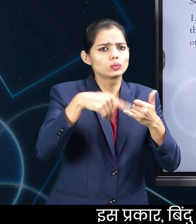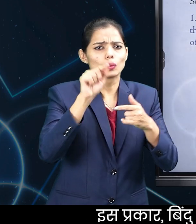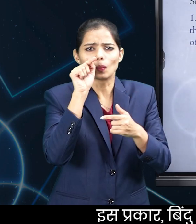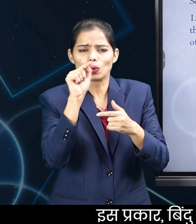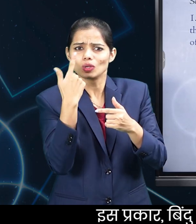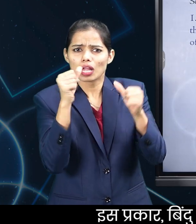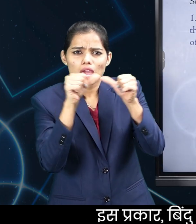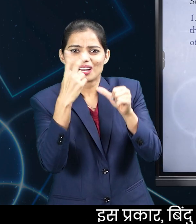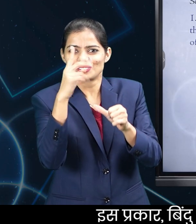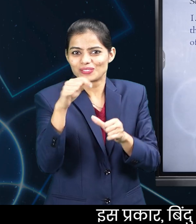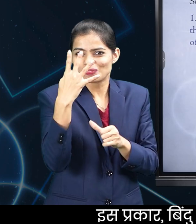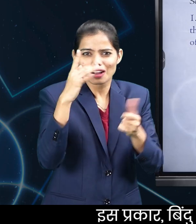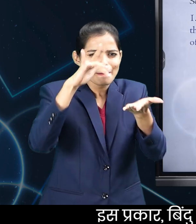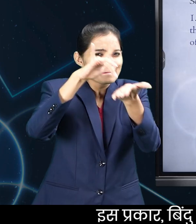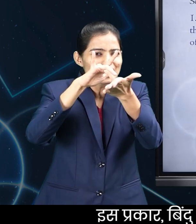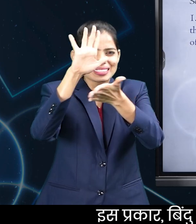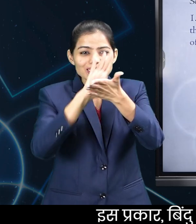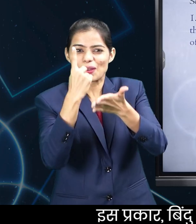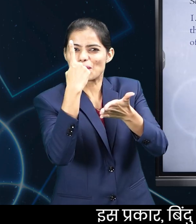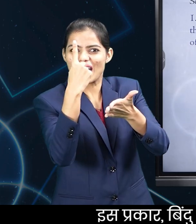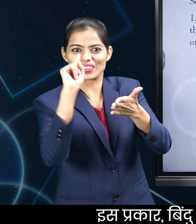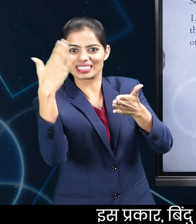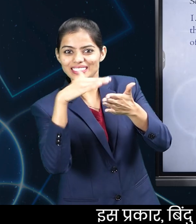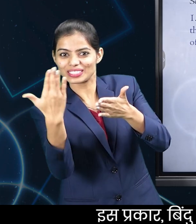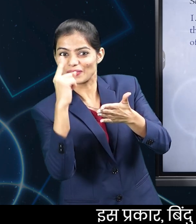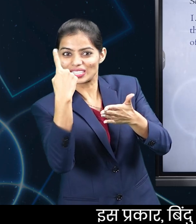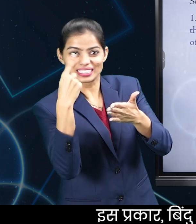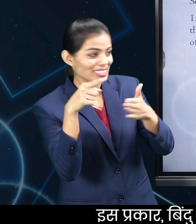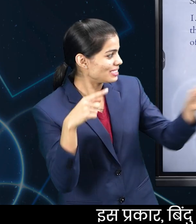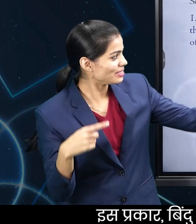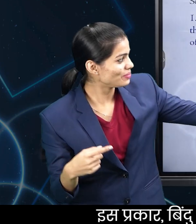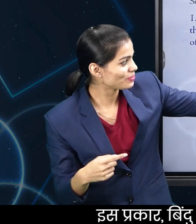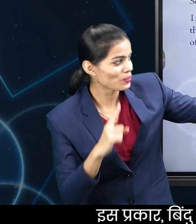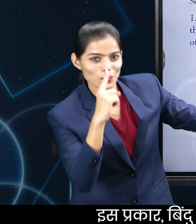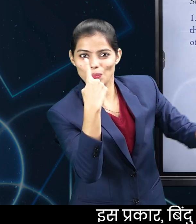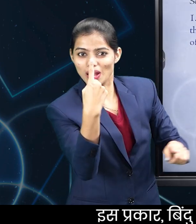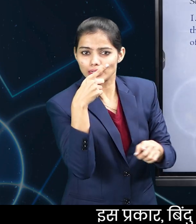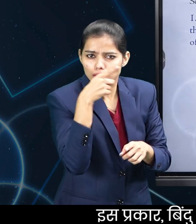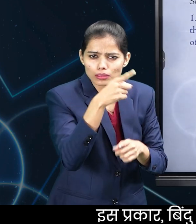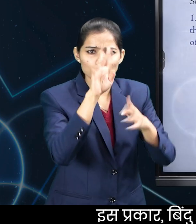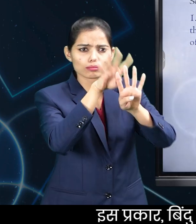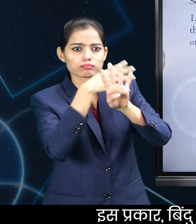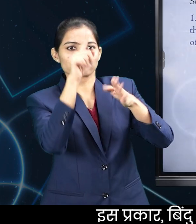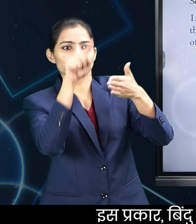इस प्रकार बिंदु A 2,4 कार्तीय तल के चतुर्थांश में स्थित